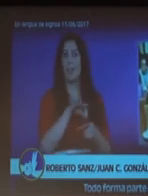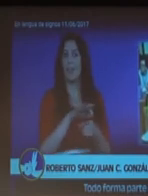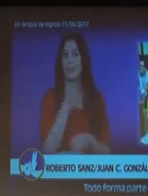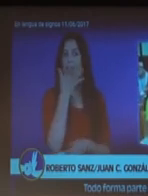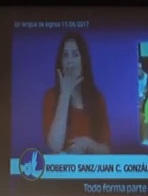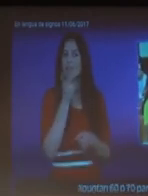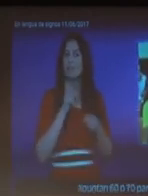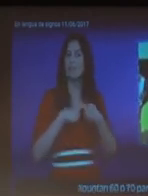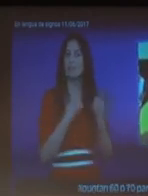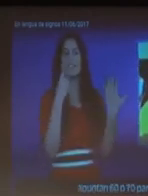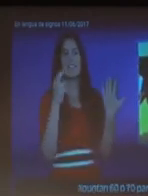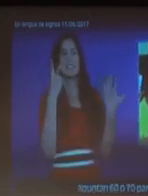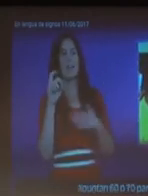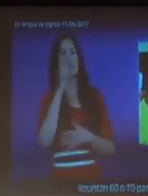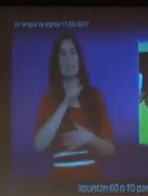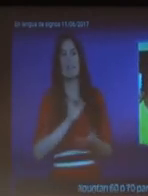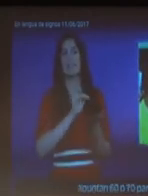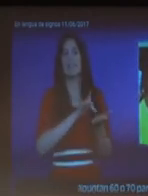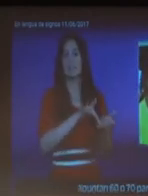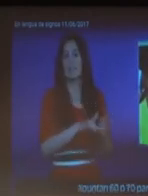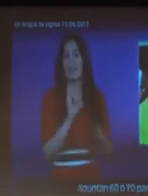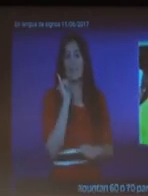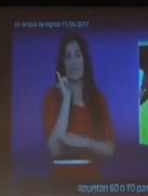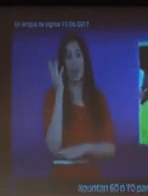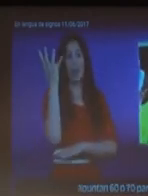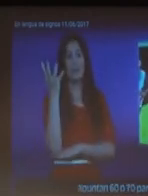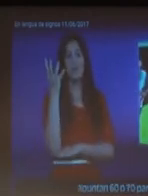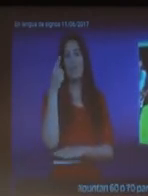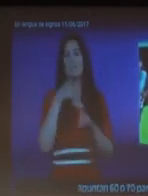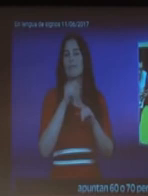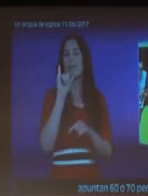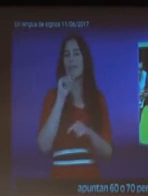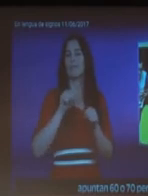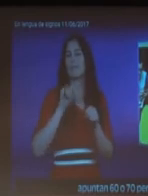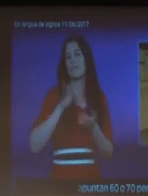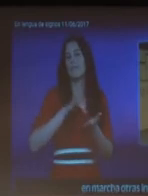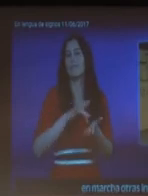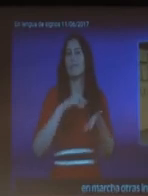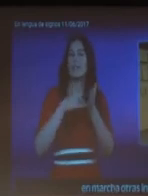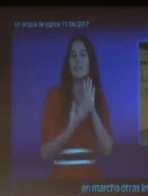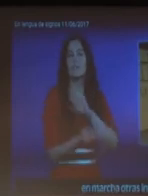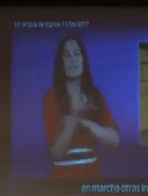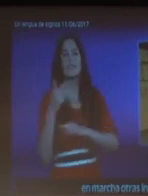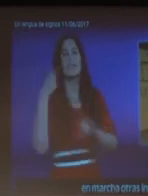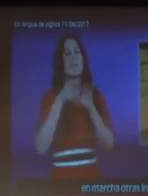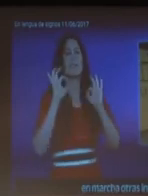se apuntan 60 o 70 personas en cada ocasión, pero en el IES Almina tienen en marcha otras iniciativas para eliminar